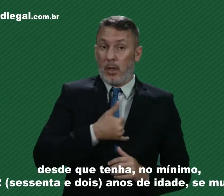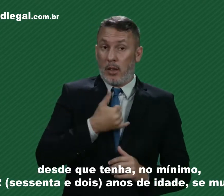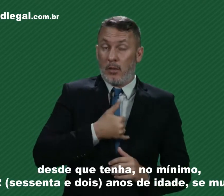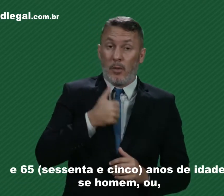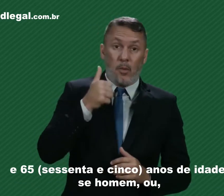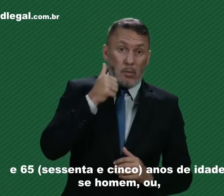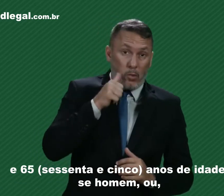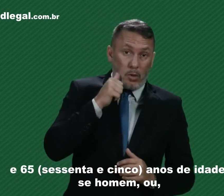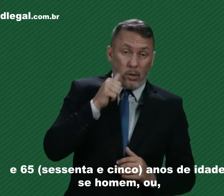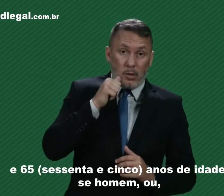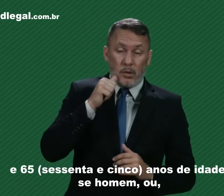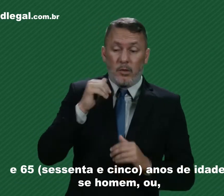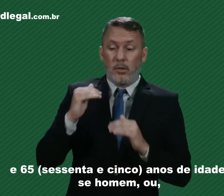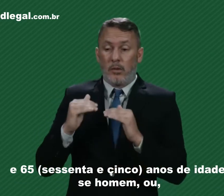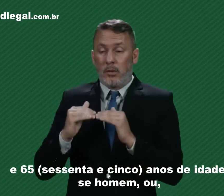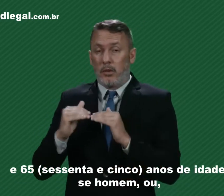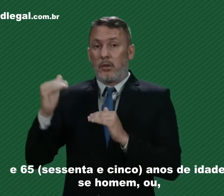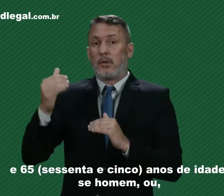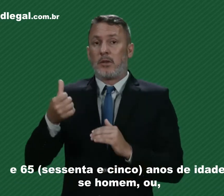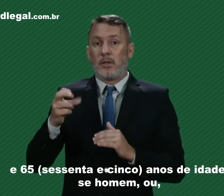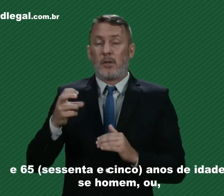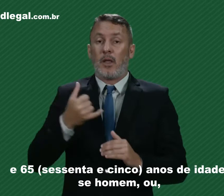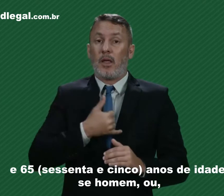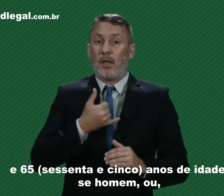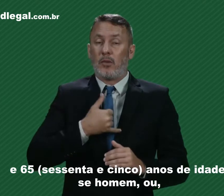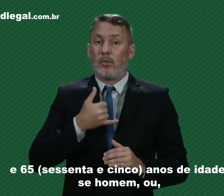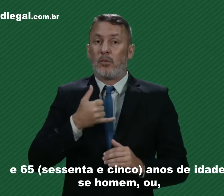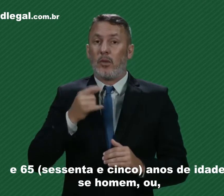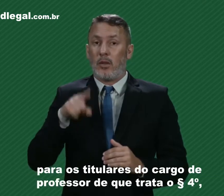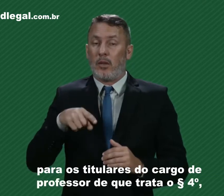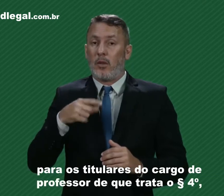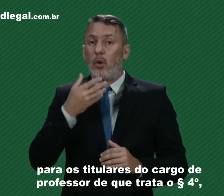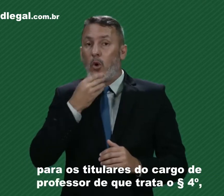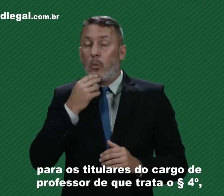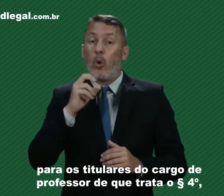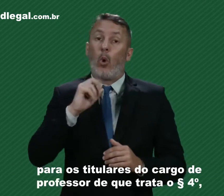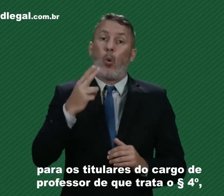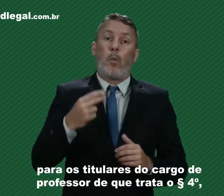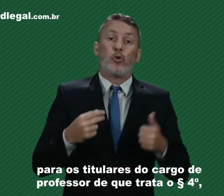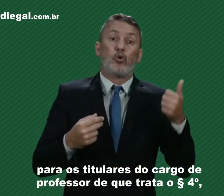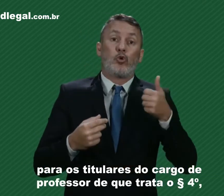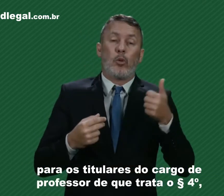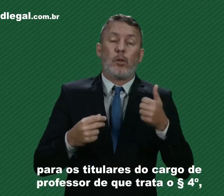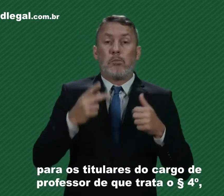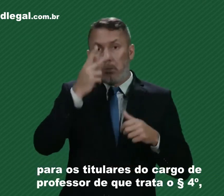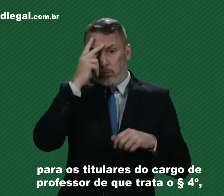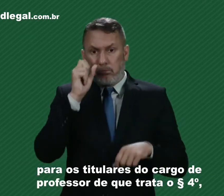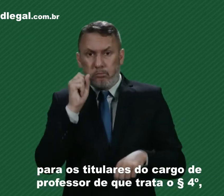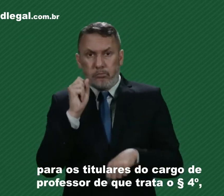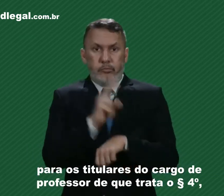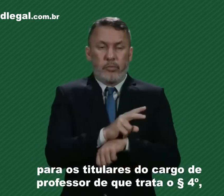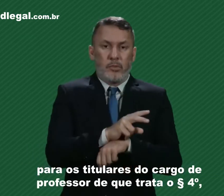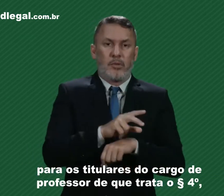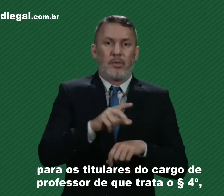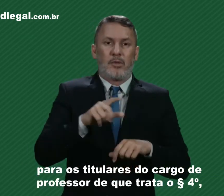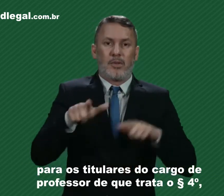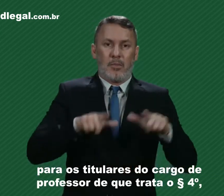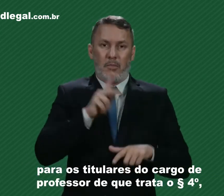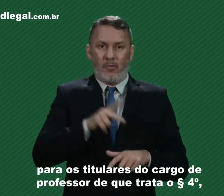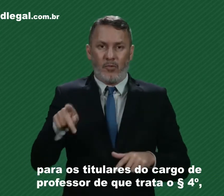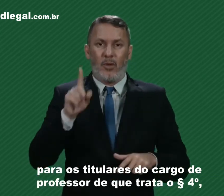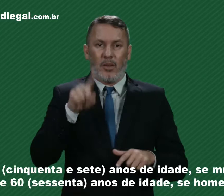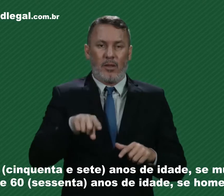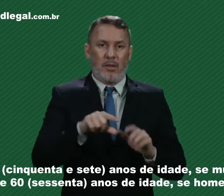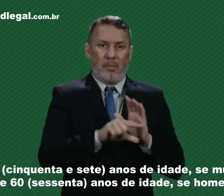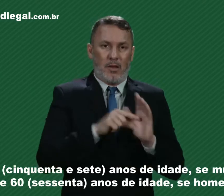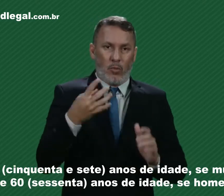se mulher e 65 anos de idade se homem, ou, para os titulares do cargo de professor de que trata o parágrafo